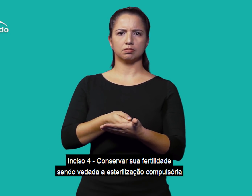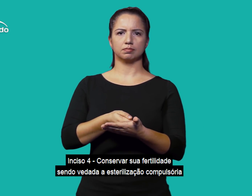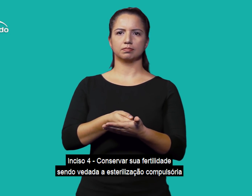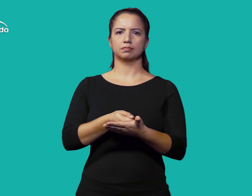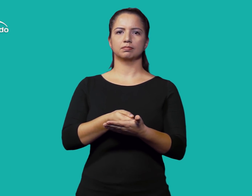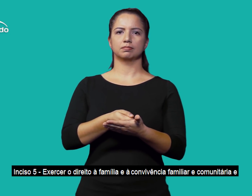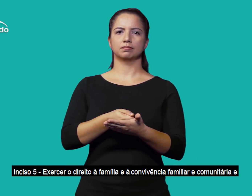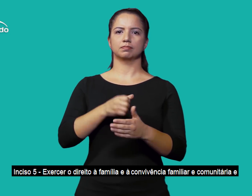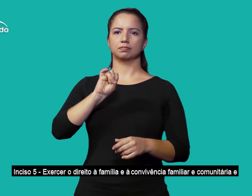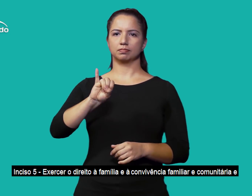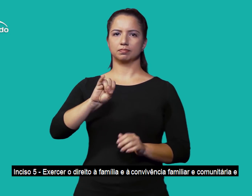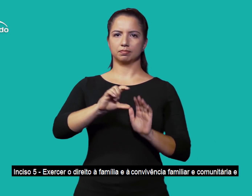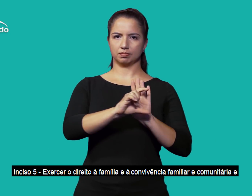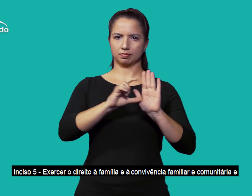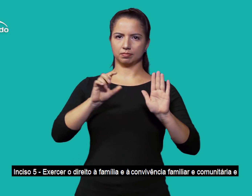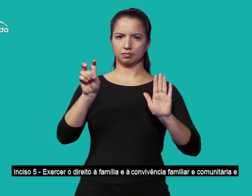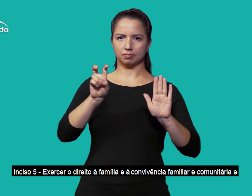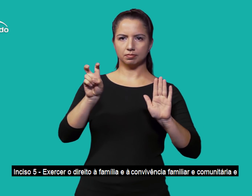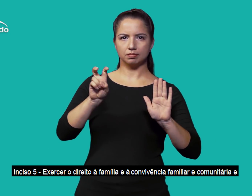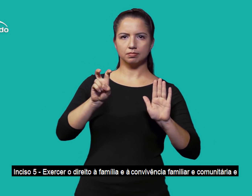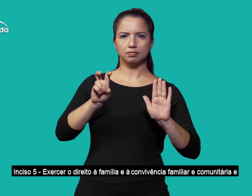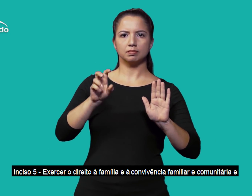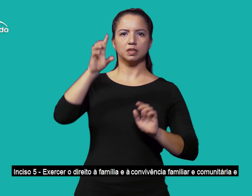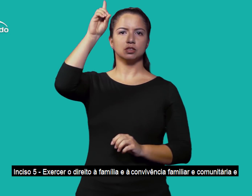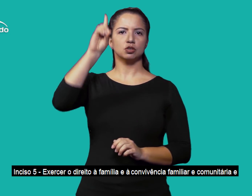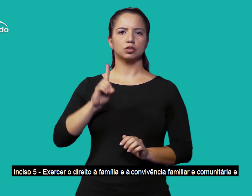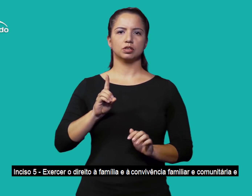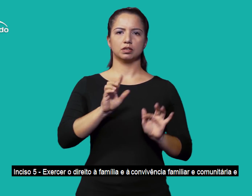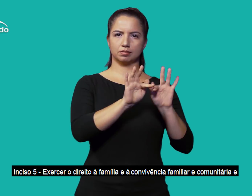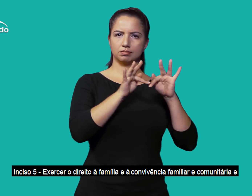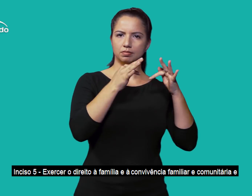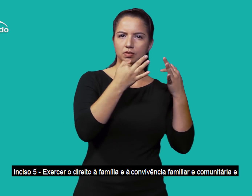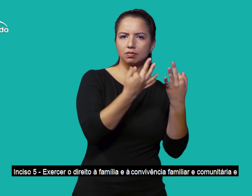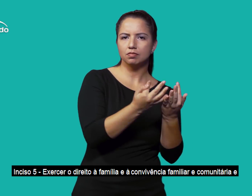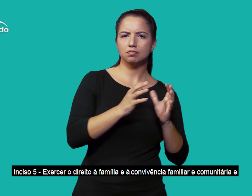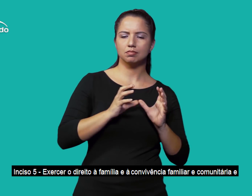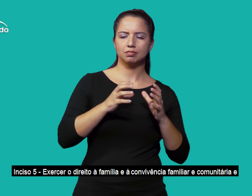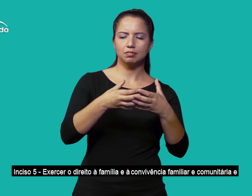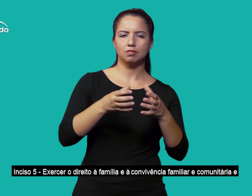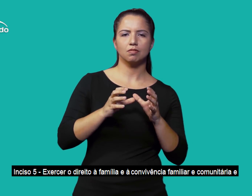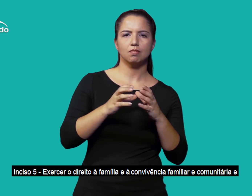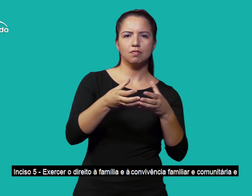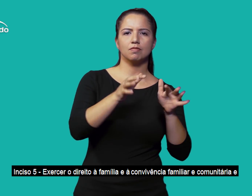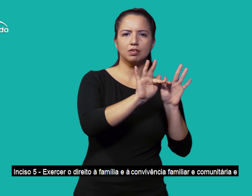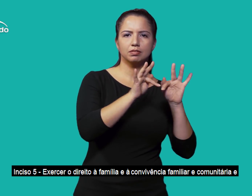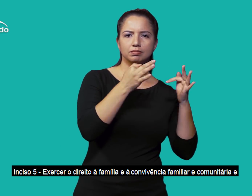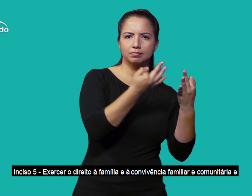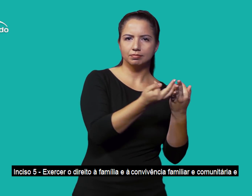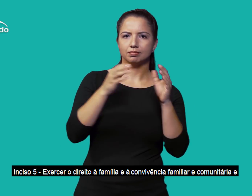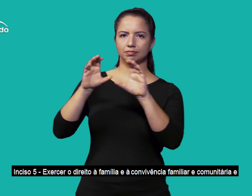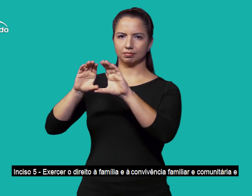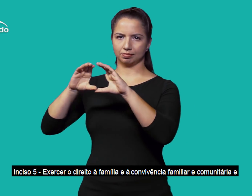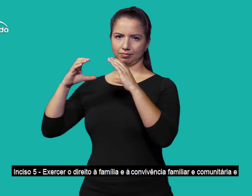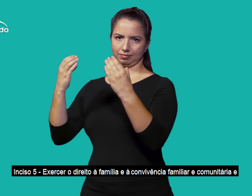inciso 5 exercer o direito à família e à convivência familiar e comunitária